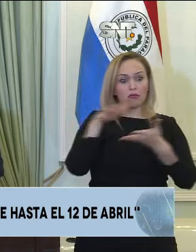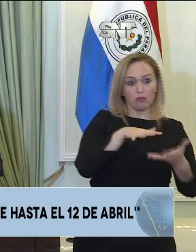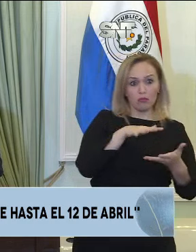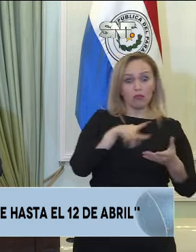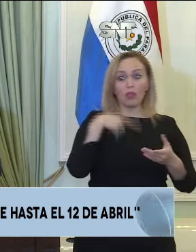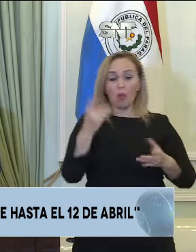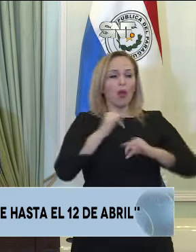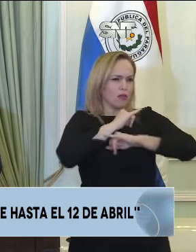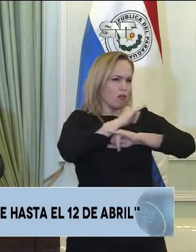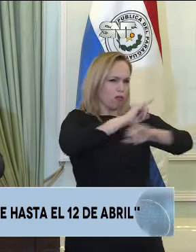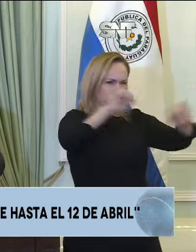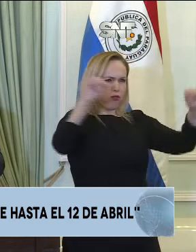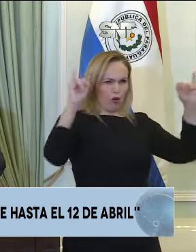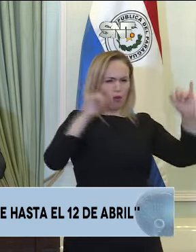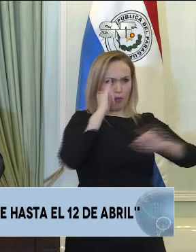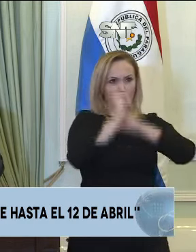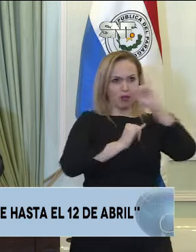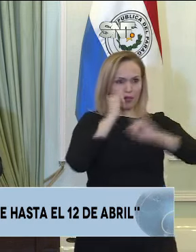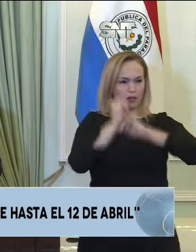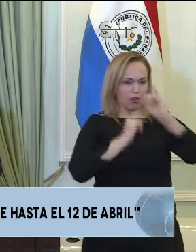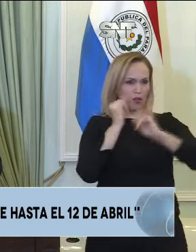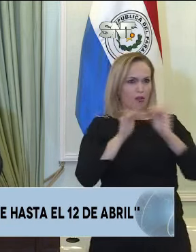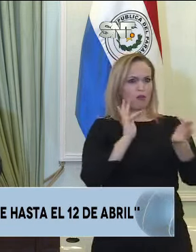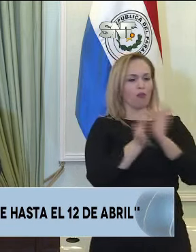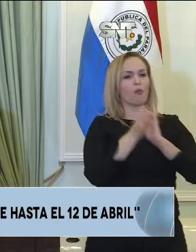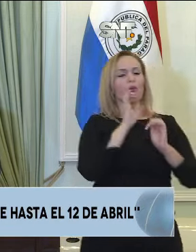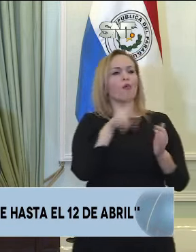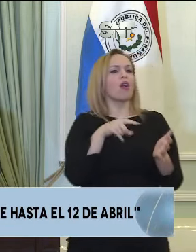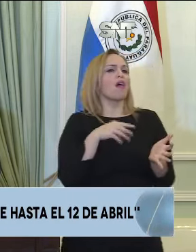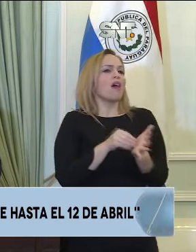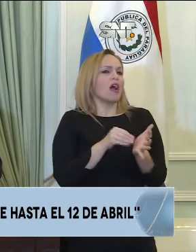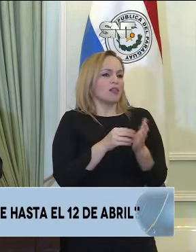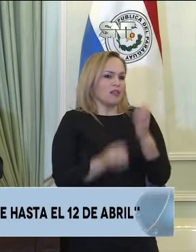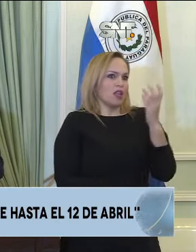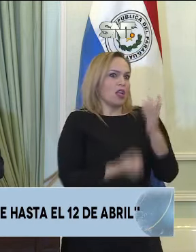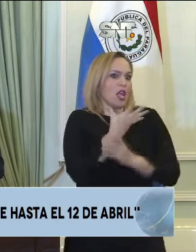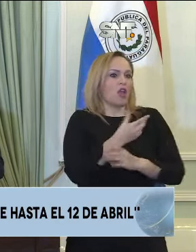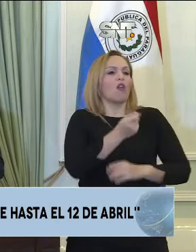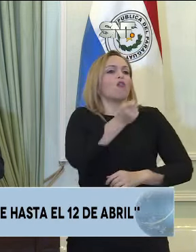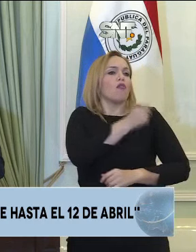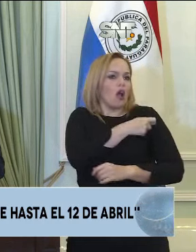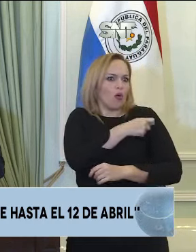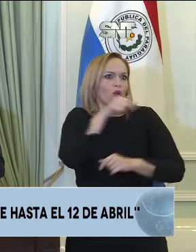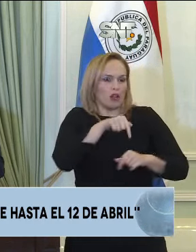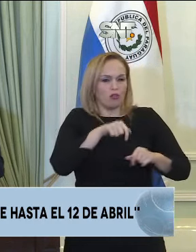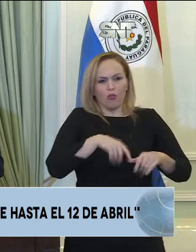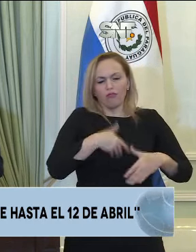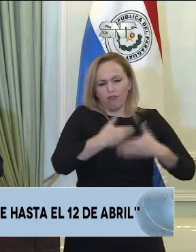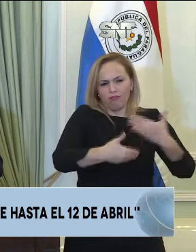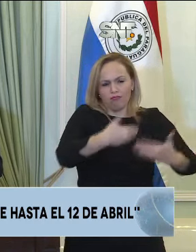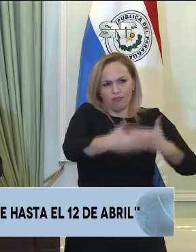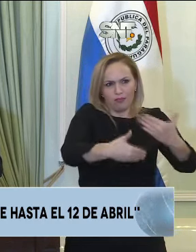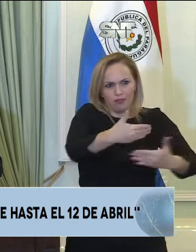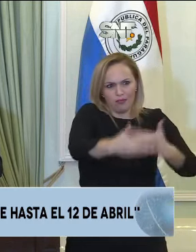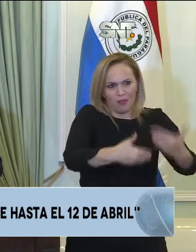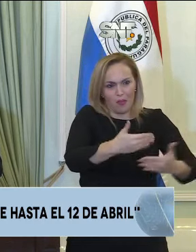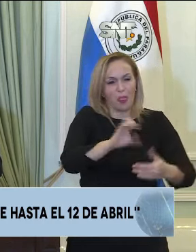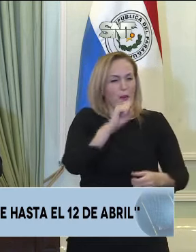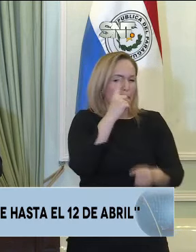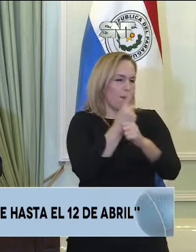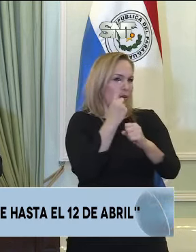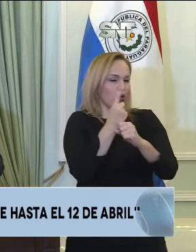vamos a compartir con la ciudadanía y también el mecanismo por el cual vamos a iniciar las vacunaciones. Recordemos que tiene que ser